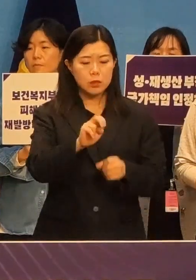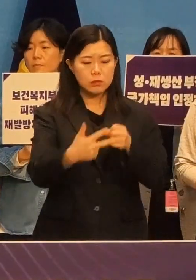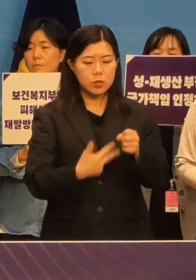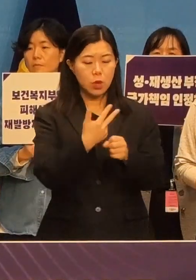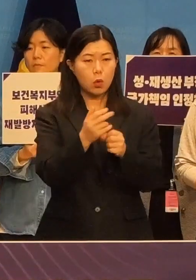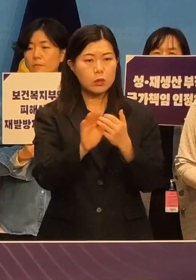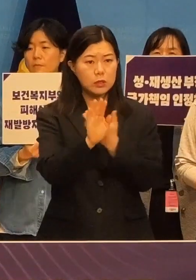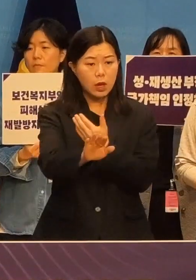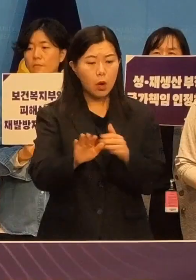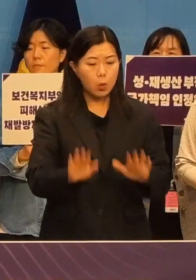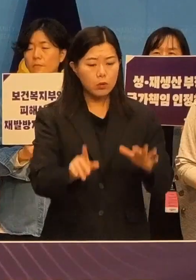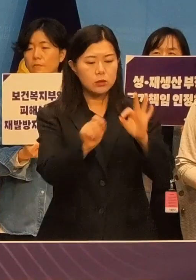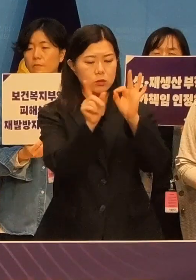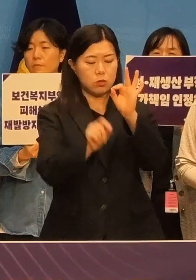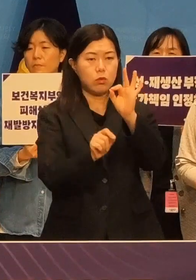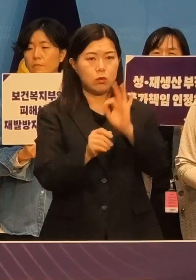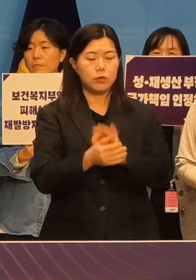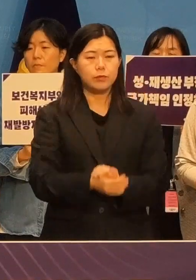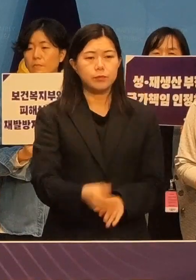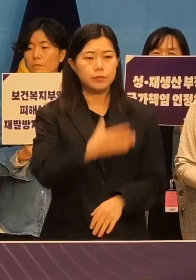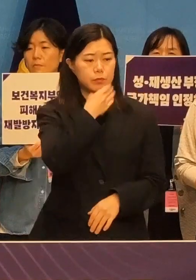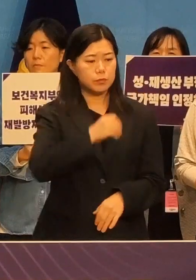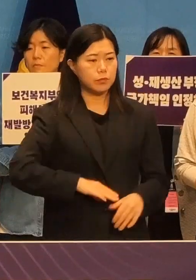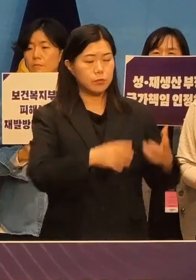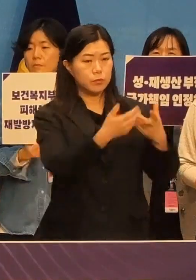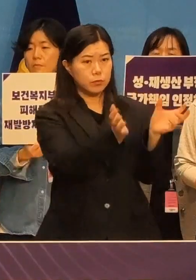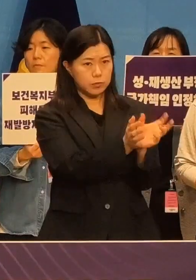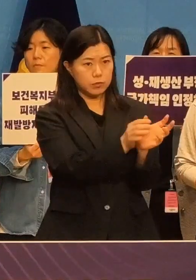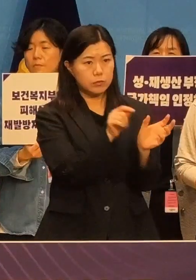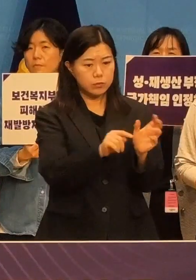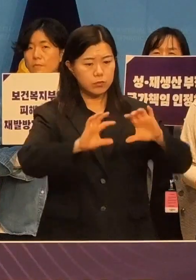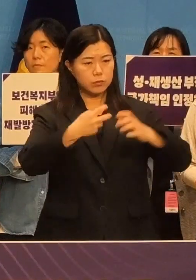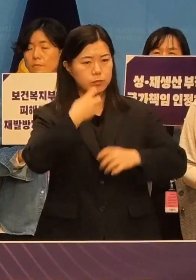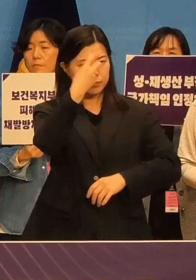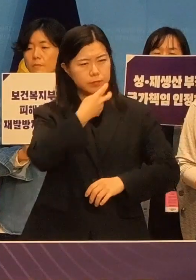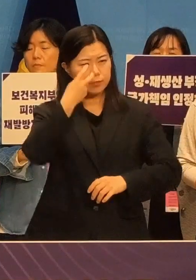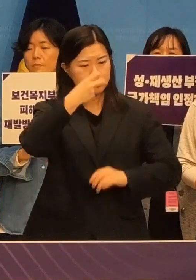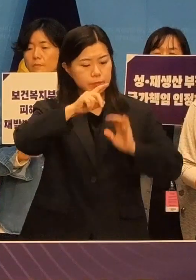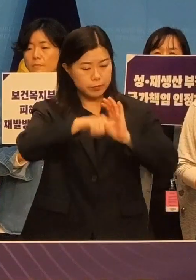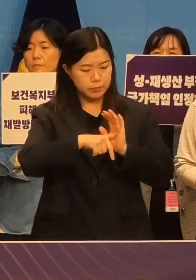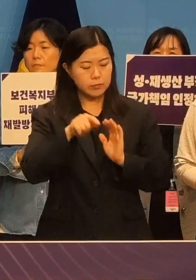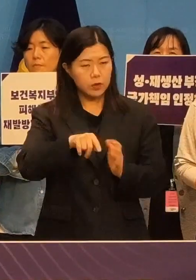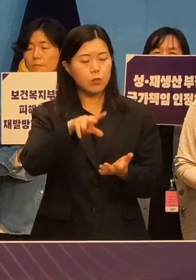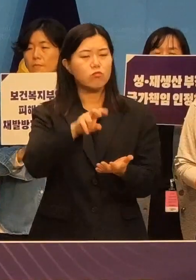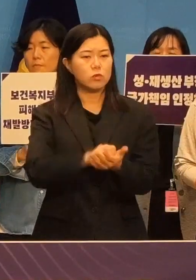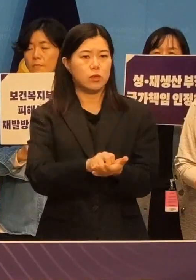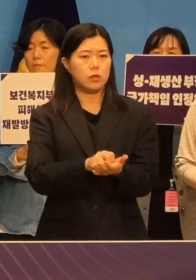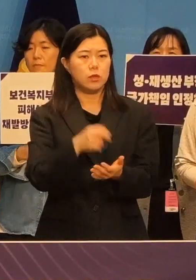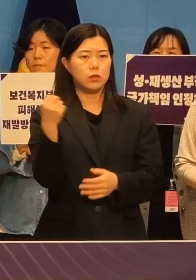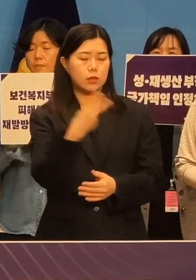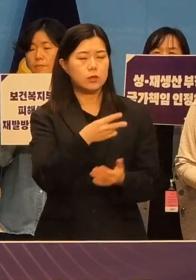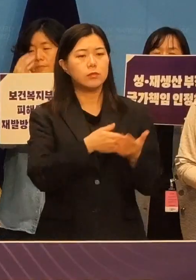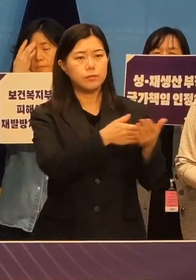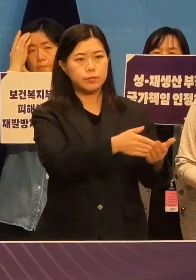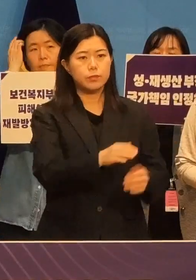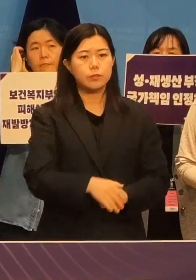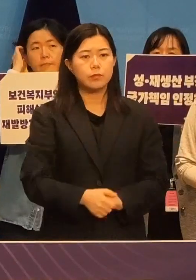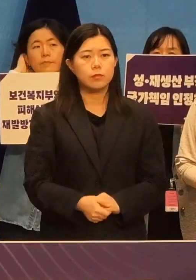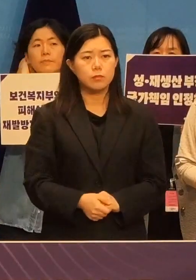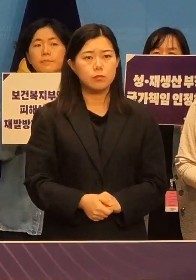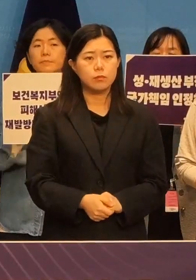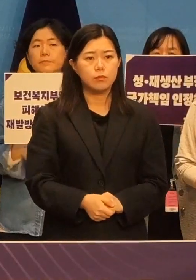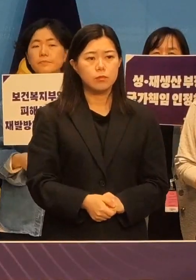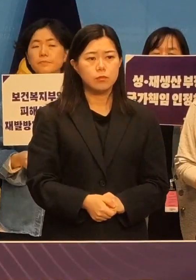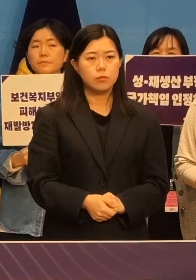10월 저는 보건복지부에 대한 국정감사에서 이 문제를 다시 제기했습니다. 그